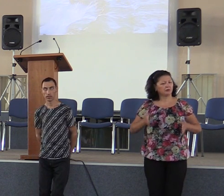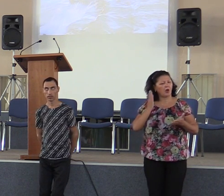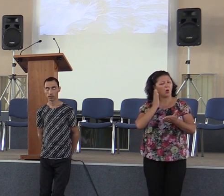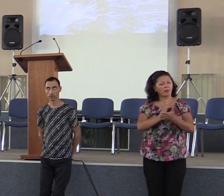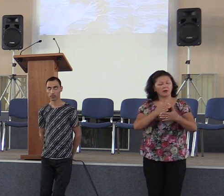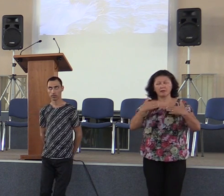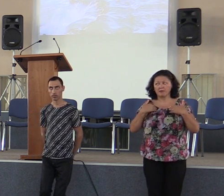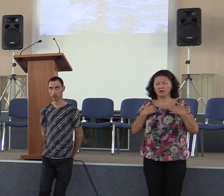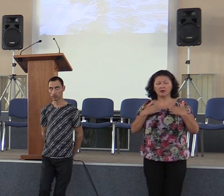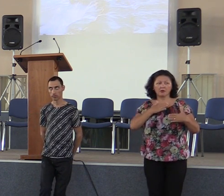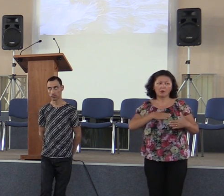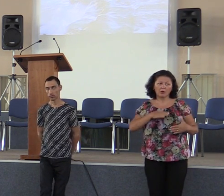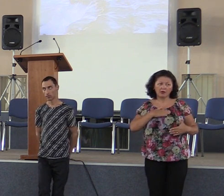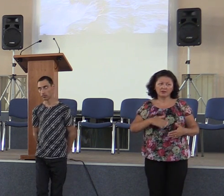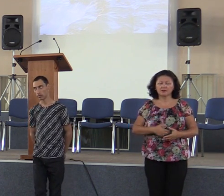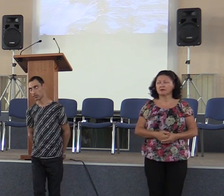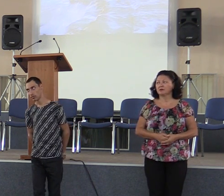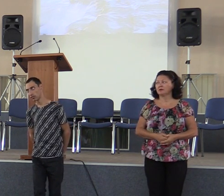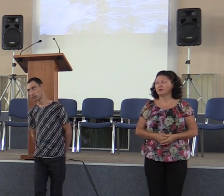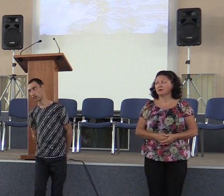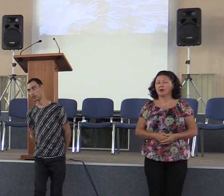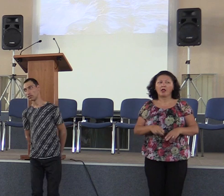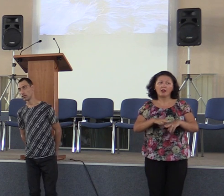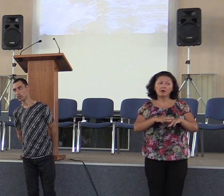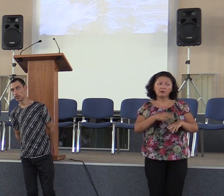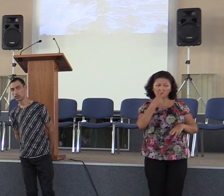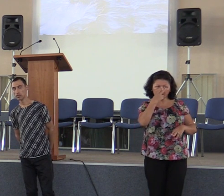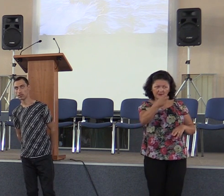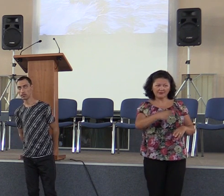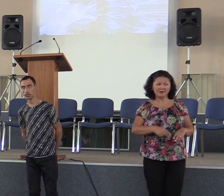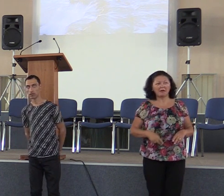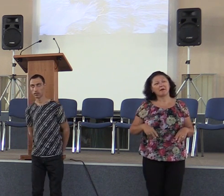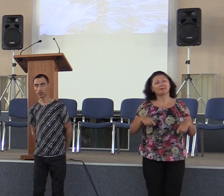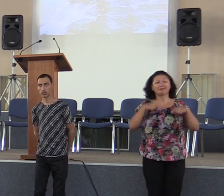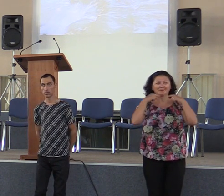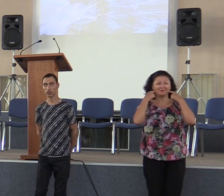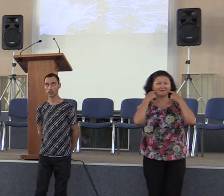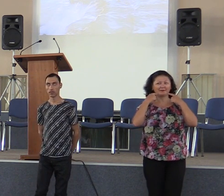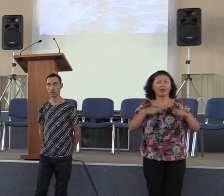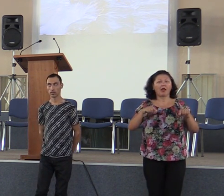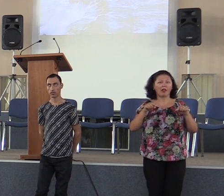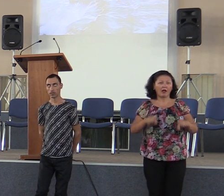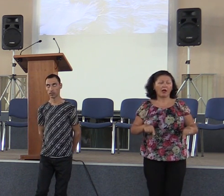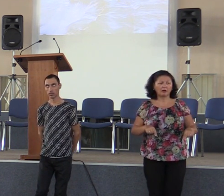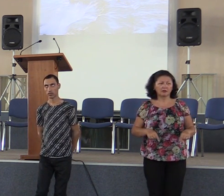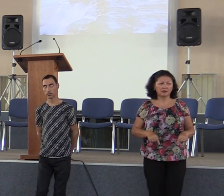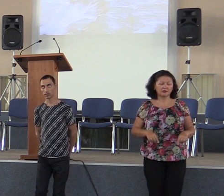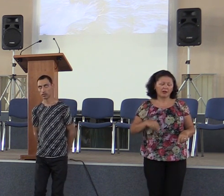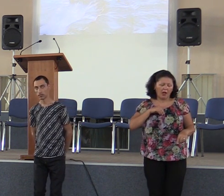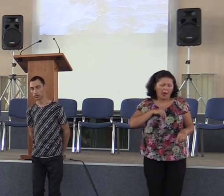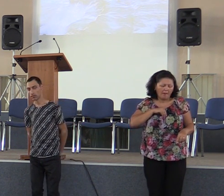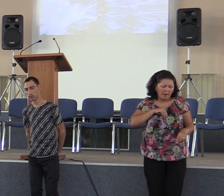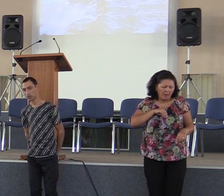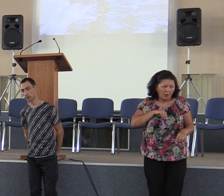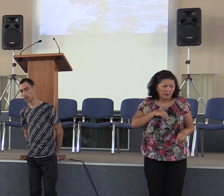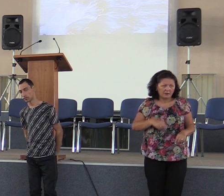dorind, după cum bine ați văzut, să vă bine dispun. Astăzi sunt atât de emoționat